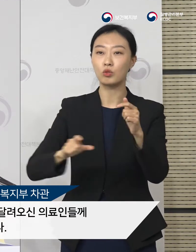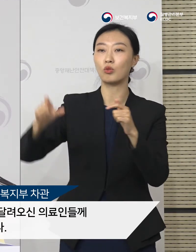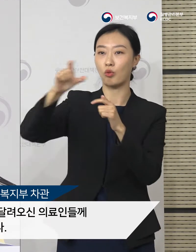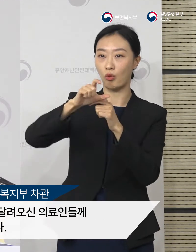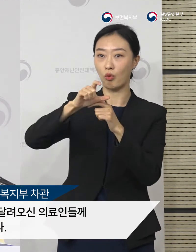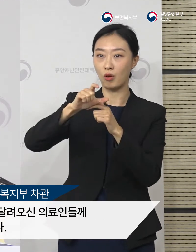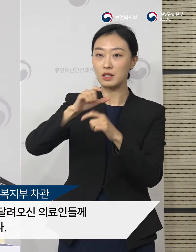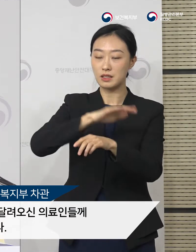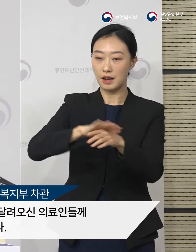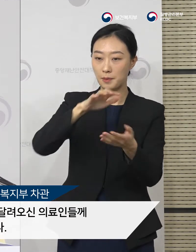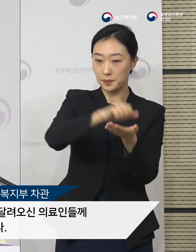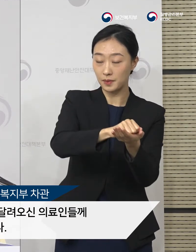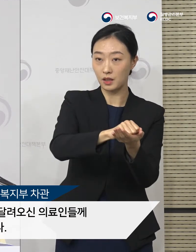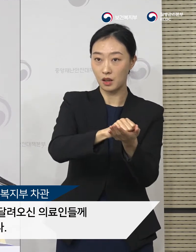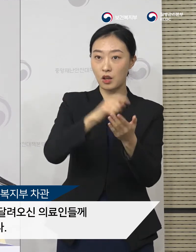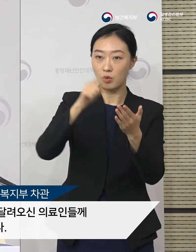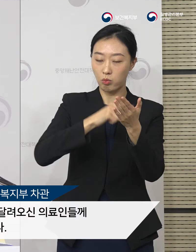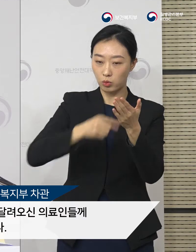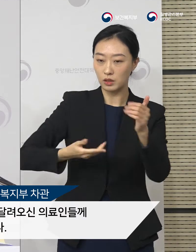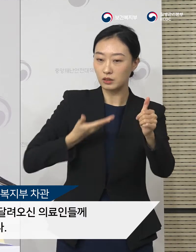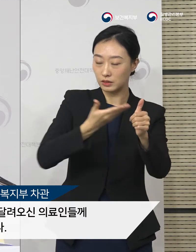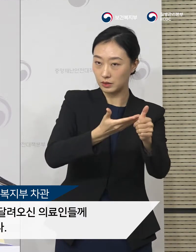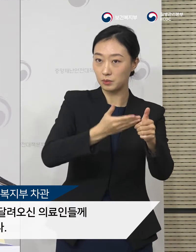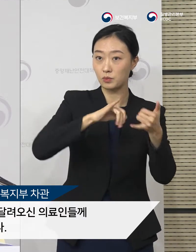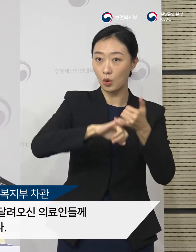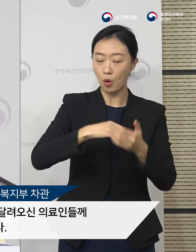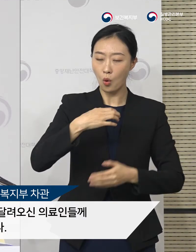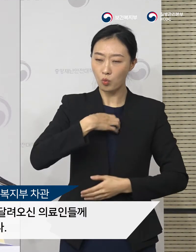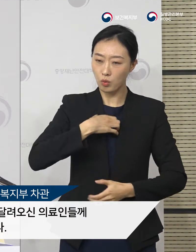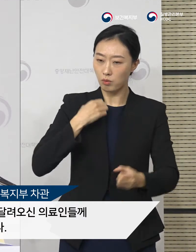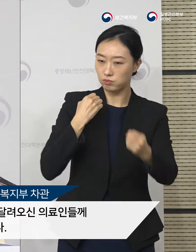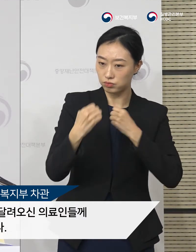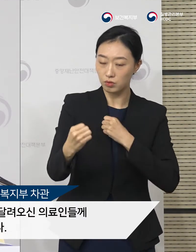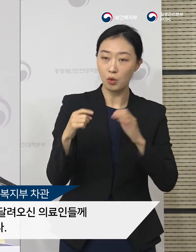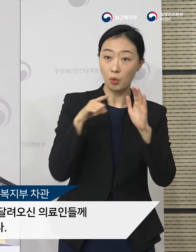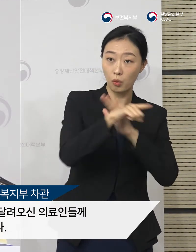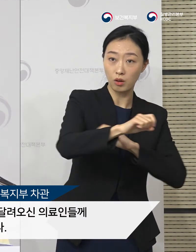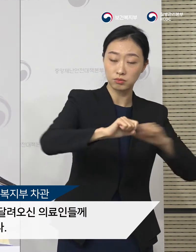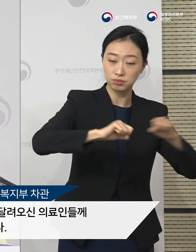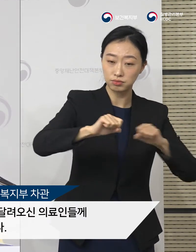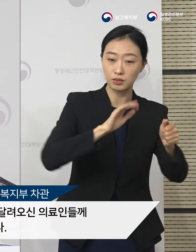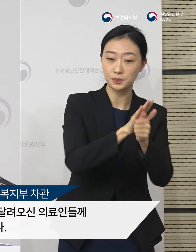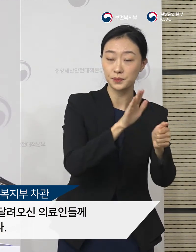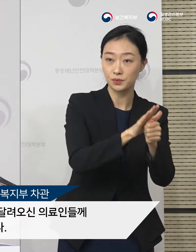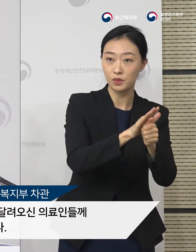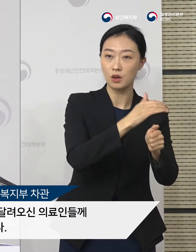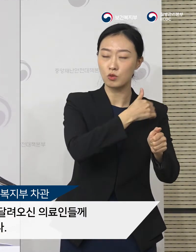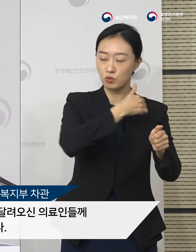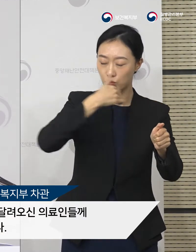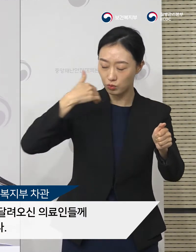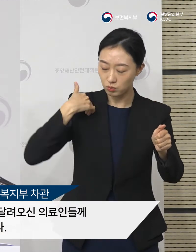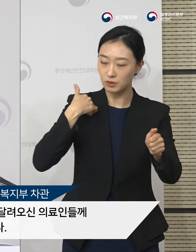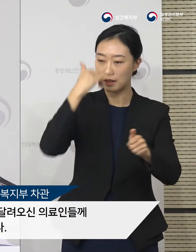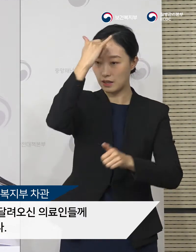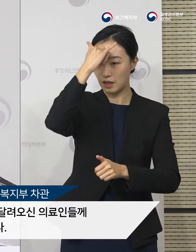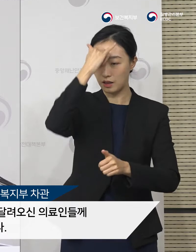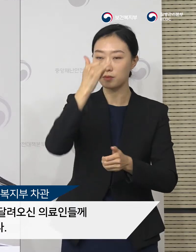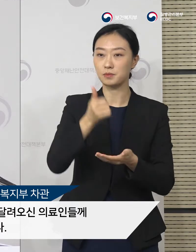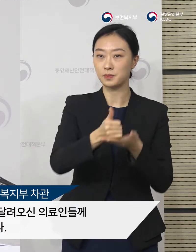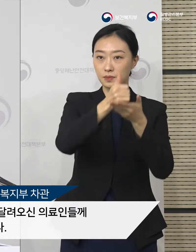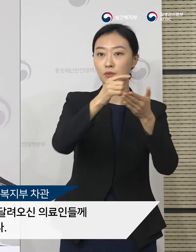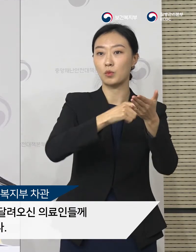경제적 보상을 지급하여 위험을 무릅쓰고 현장에 달려오신 의료인들께 충분한 예우와 보상을 하도록